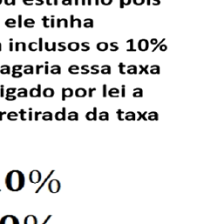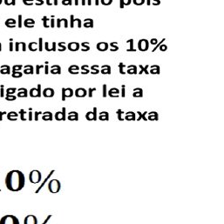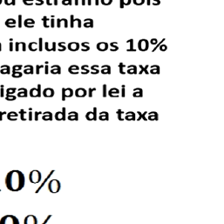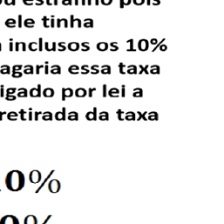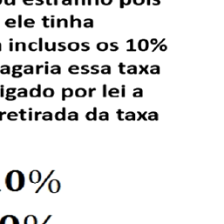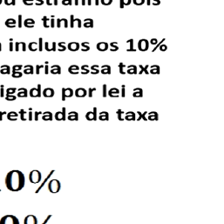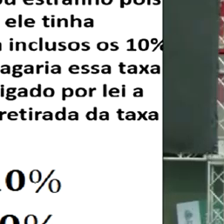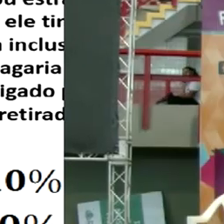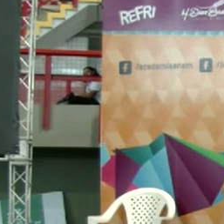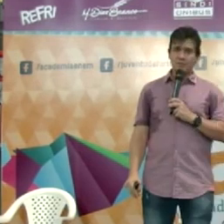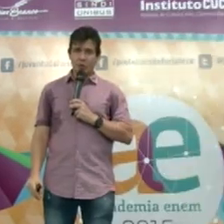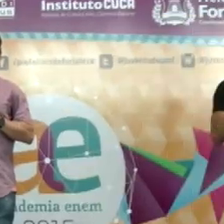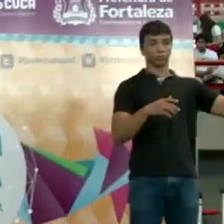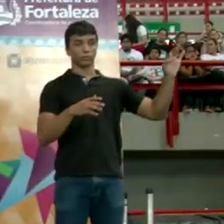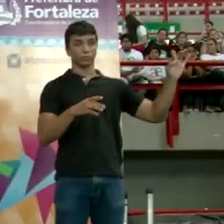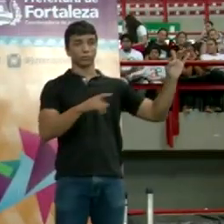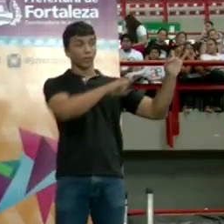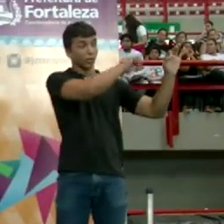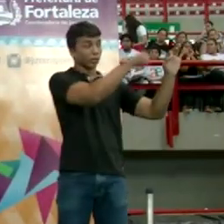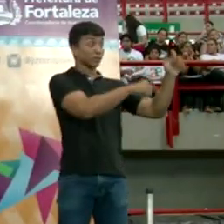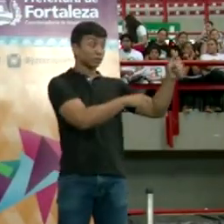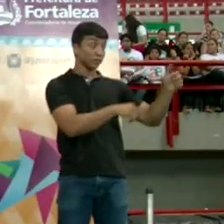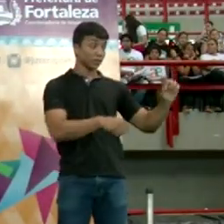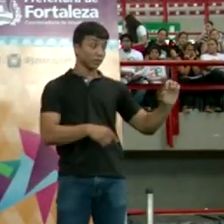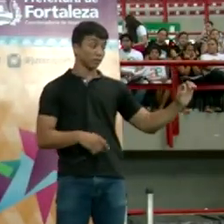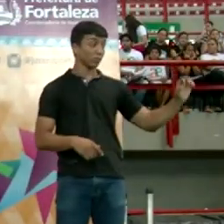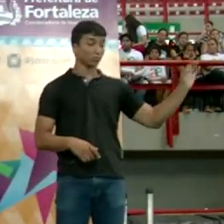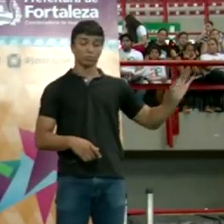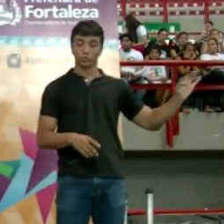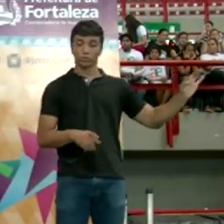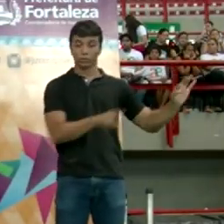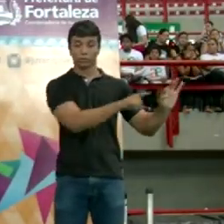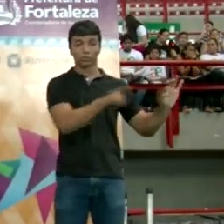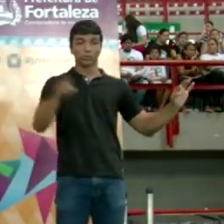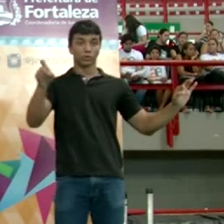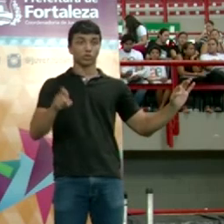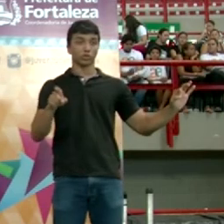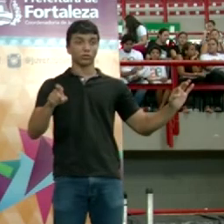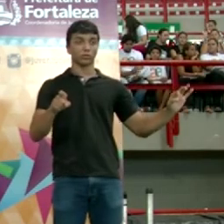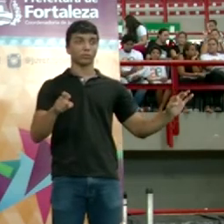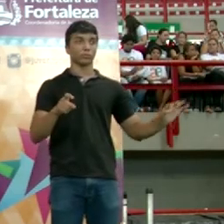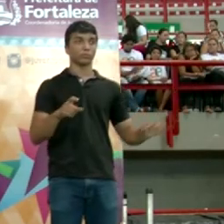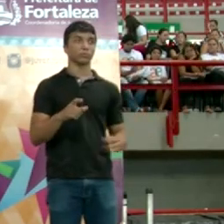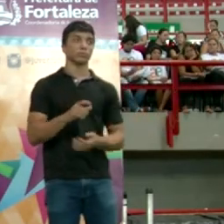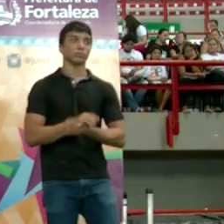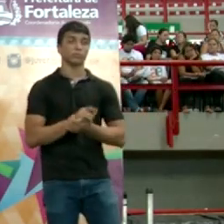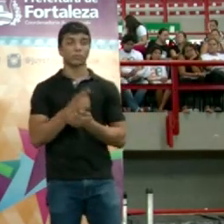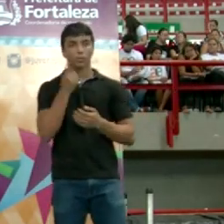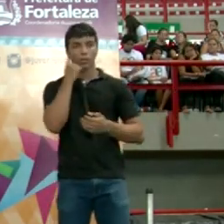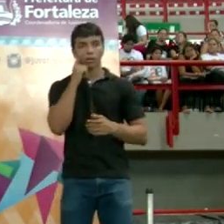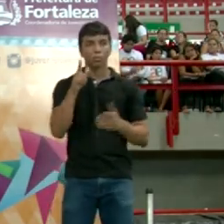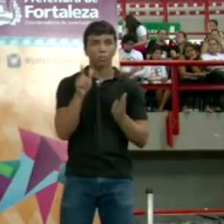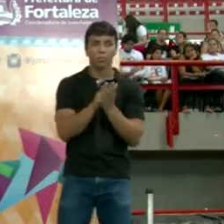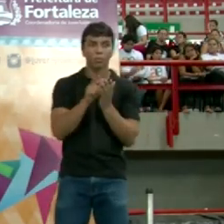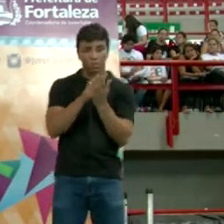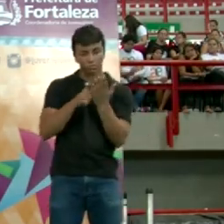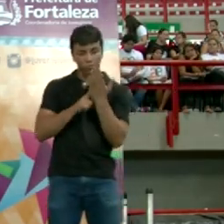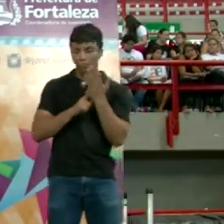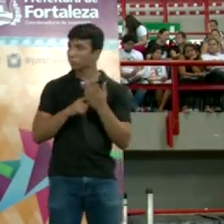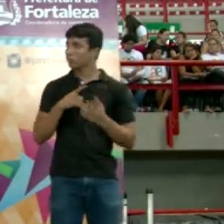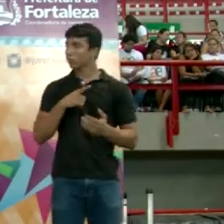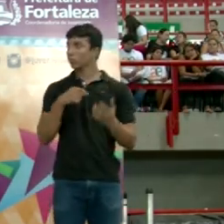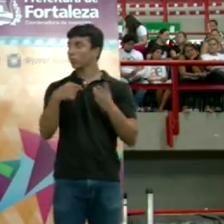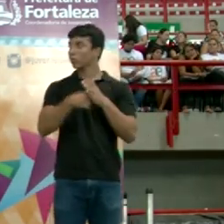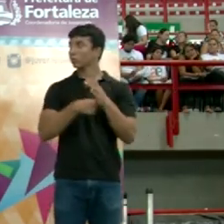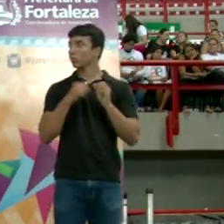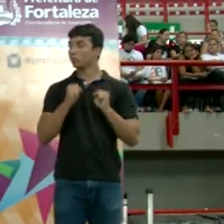X, é 100%. Ficou claro? Famosa regra de 3. Minha amiguinha mandou um papelzinho aqui, que eu não li ainda,